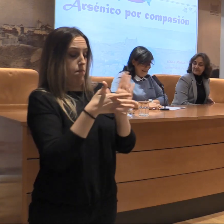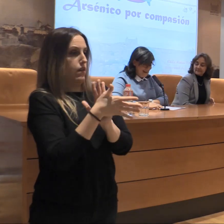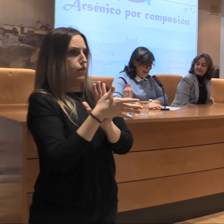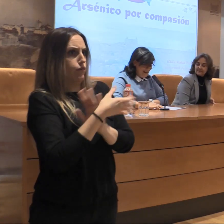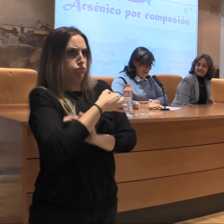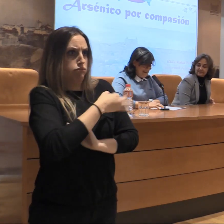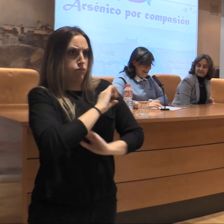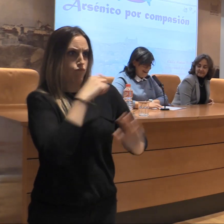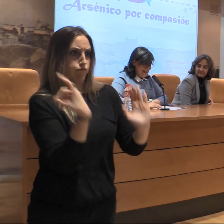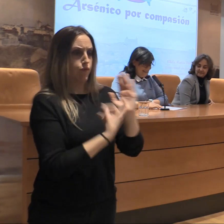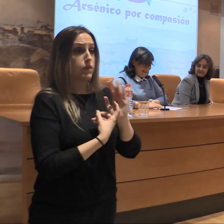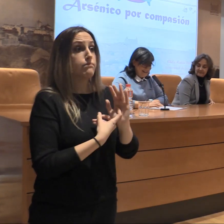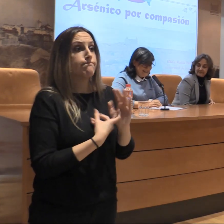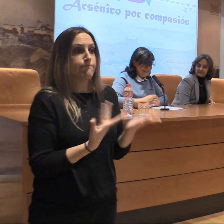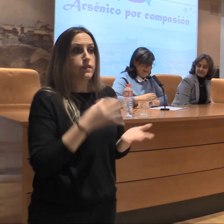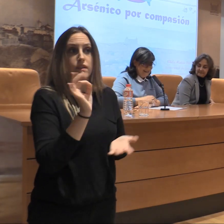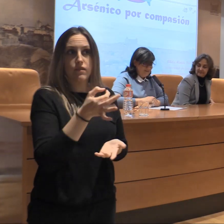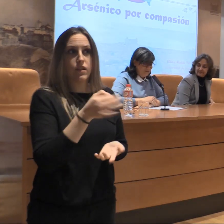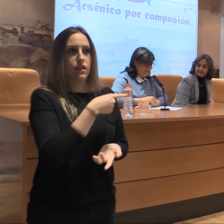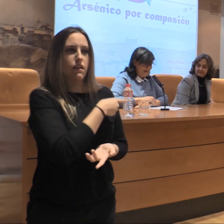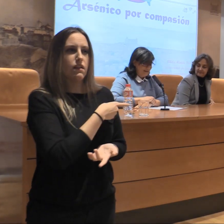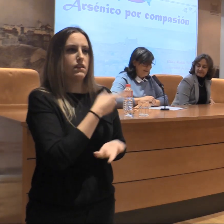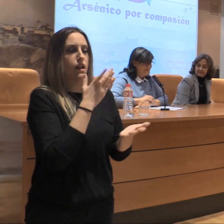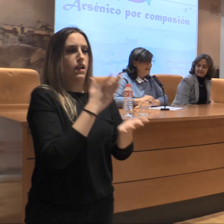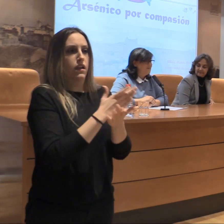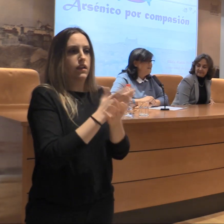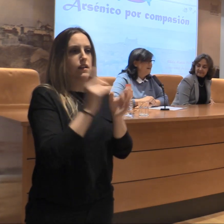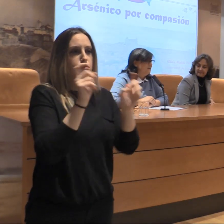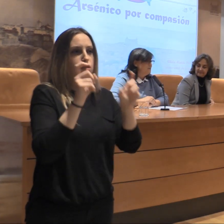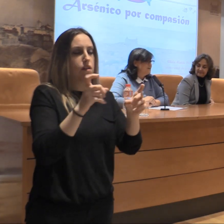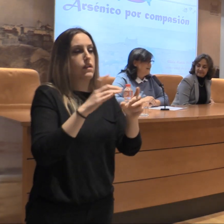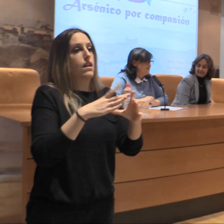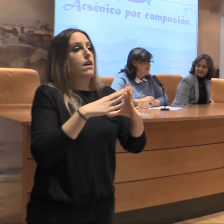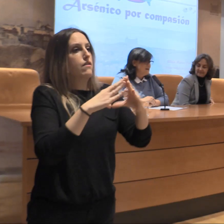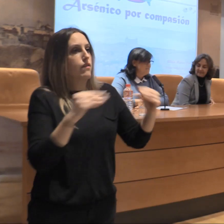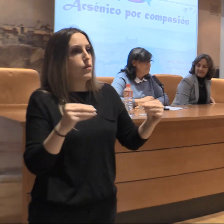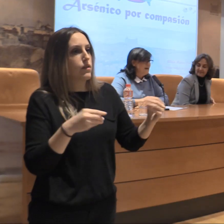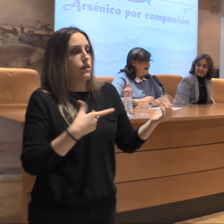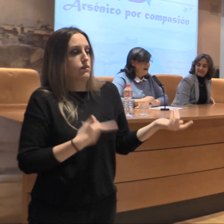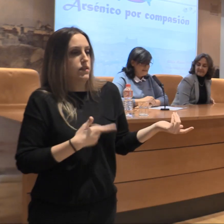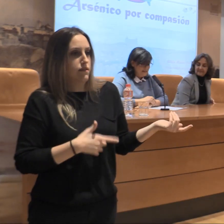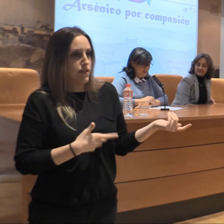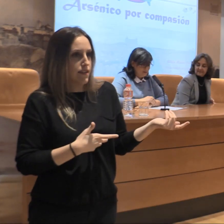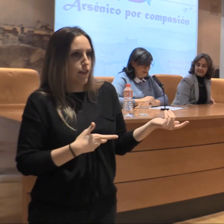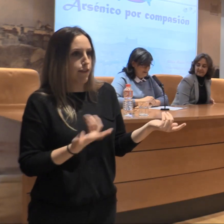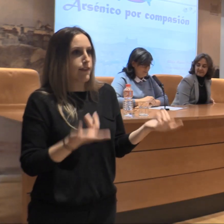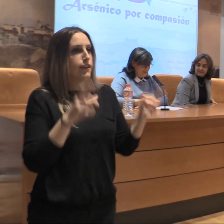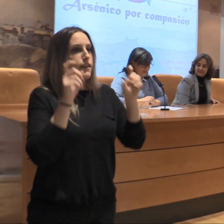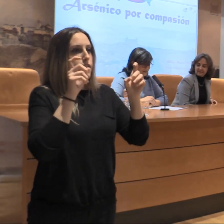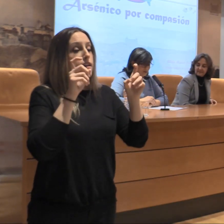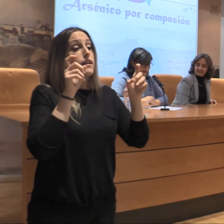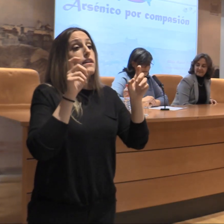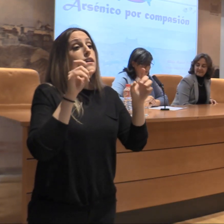cierto, ella da clases en las facultades de Química y de Física en la Universidad de Sevilla, ha